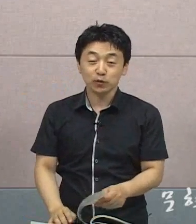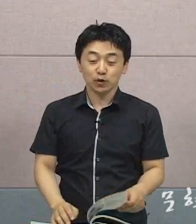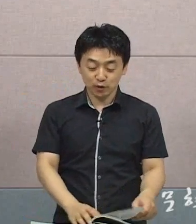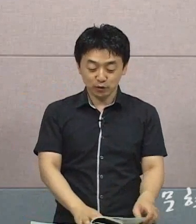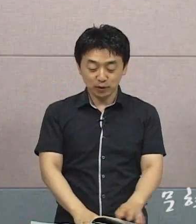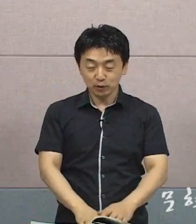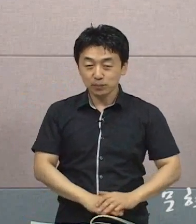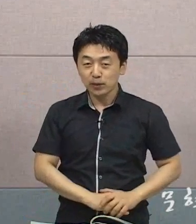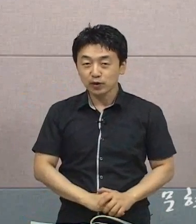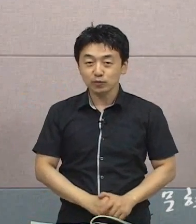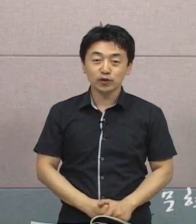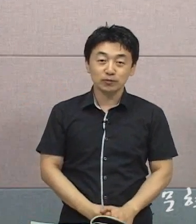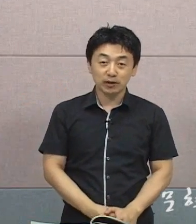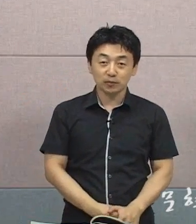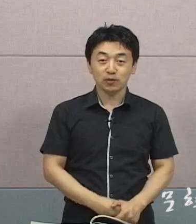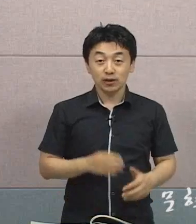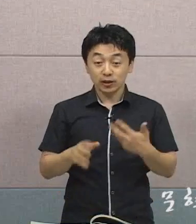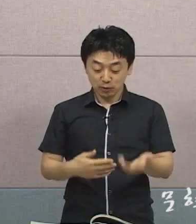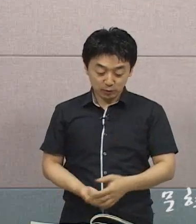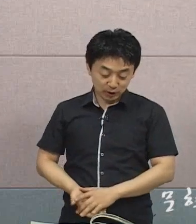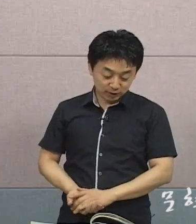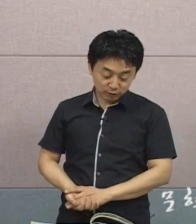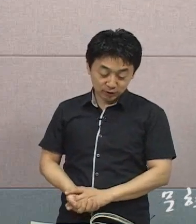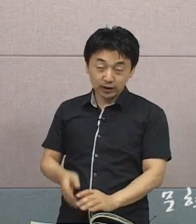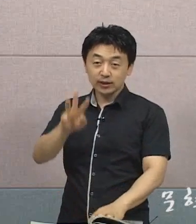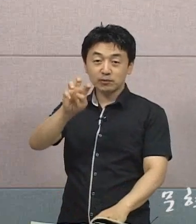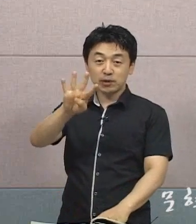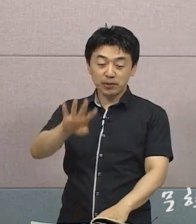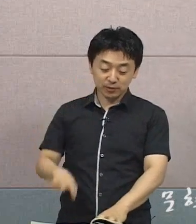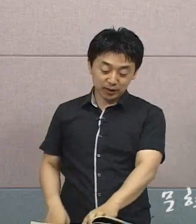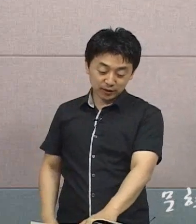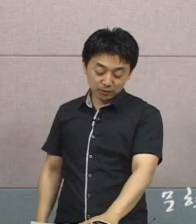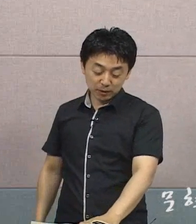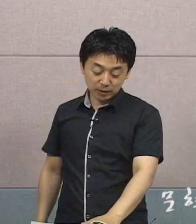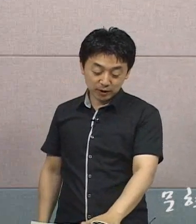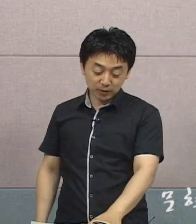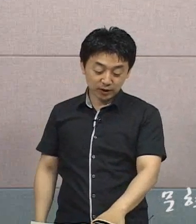고등학교 친구를 만나고 뜻밖에도 무슨 일을 만나고 뭐 이렇게 외우시면 될 것 같고요. 네, 34페이지입니다. 34페이지 첫 번째